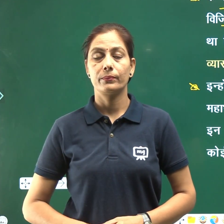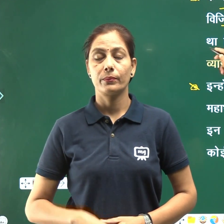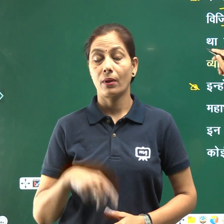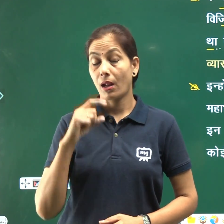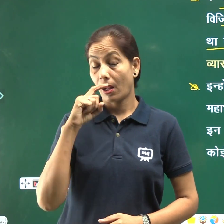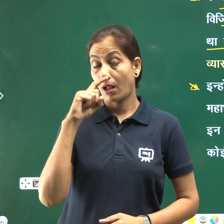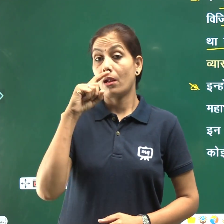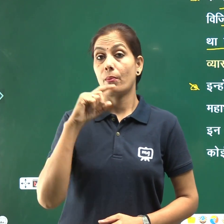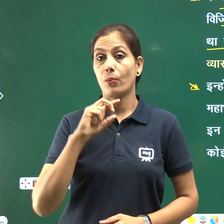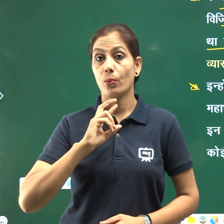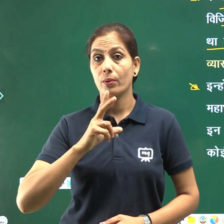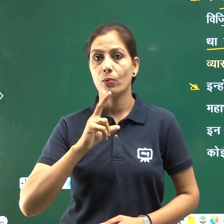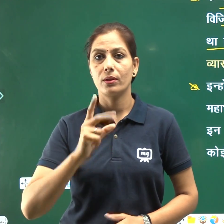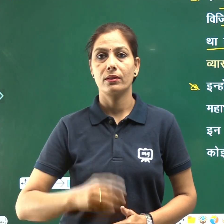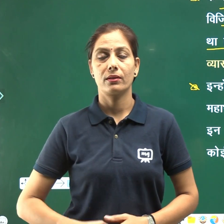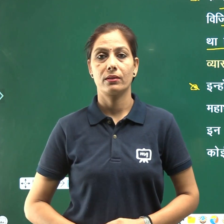गर्वपूर्वक कहा था कि